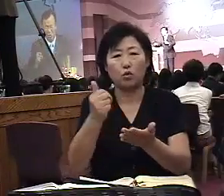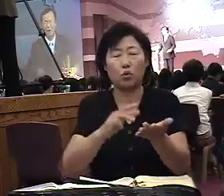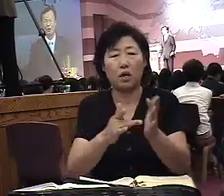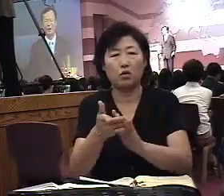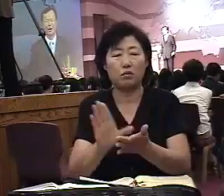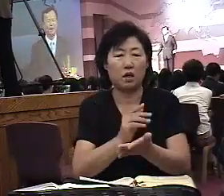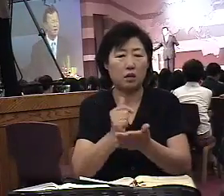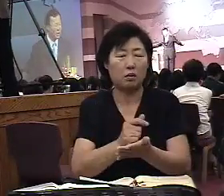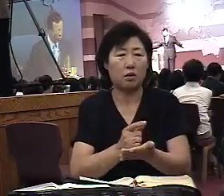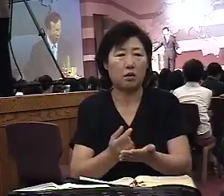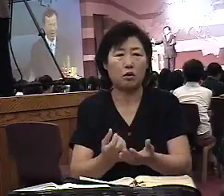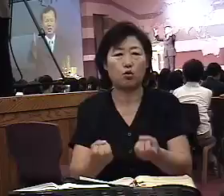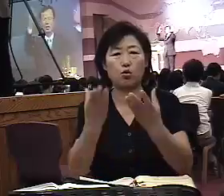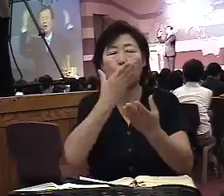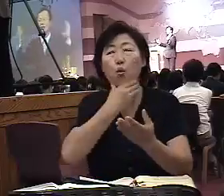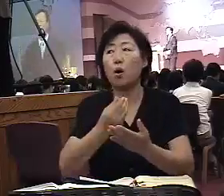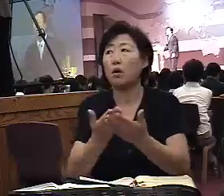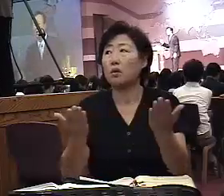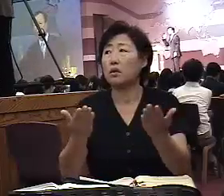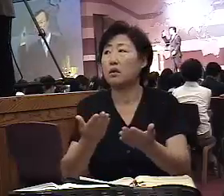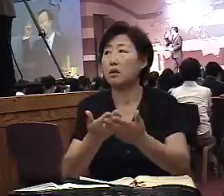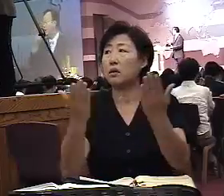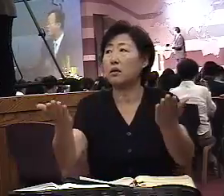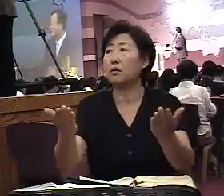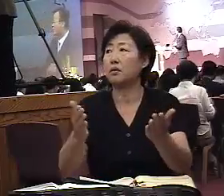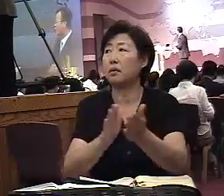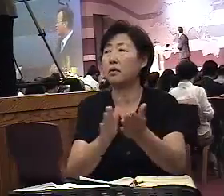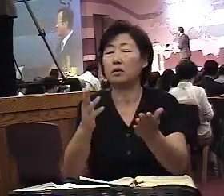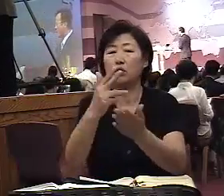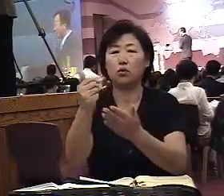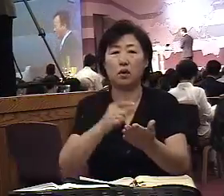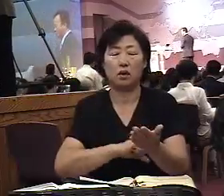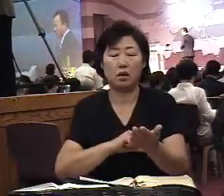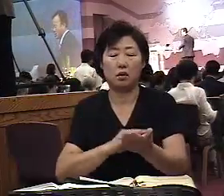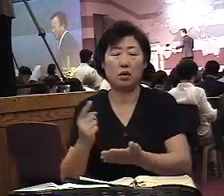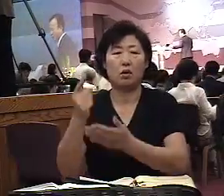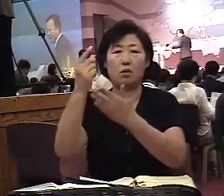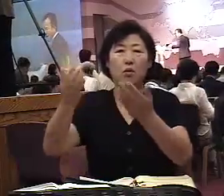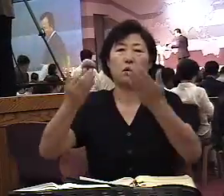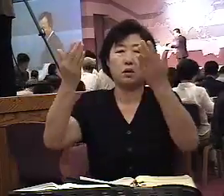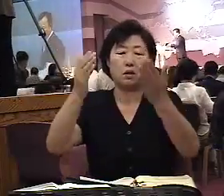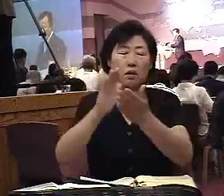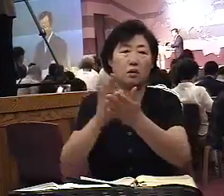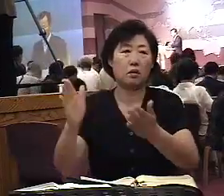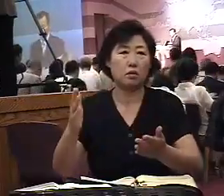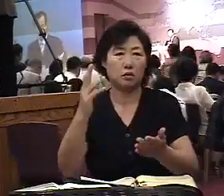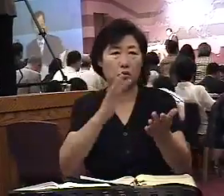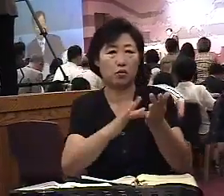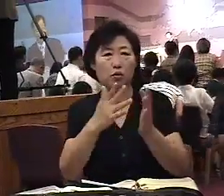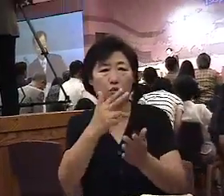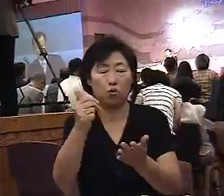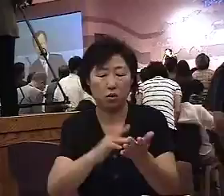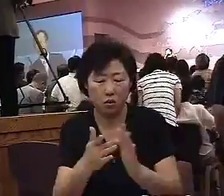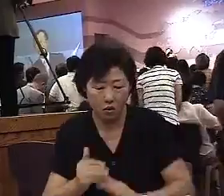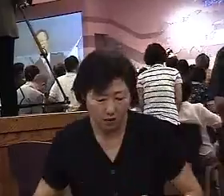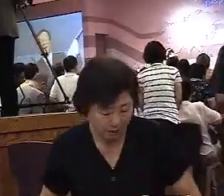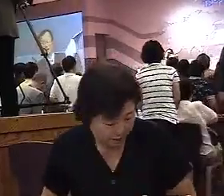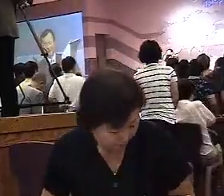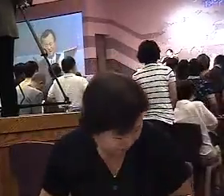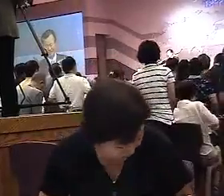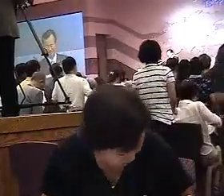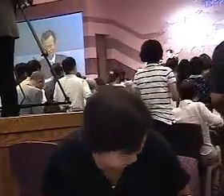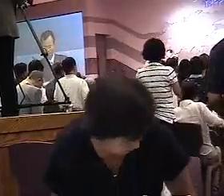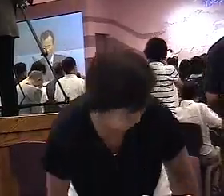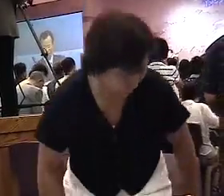이름으로 축원합니다. 우리 다 같이 일어나서 주님의 이름을 높이 올려드리겠습니다. 주 예수 이름 높이요 다